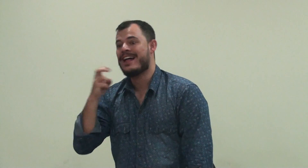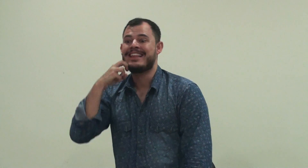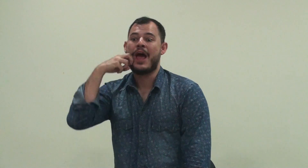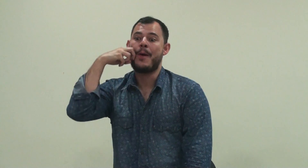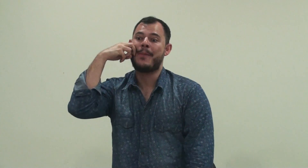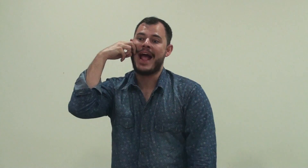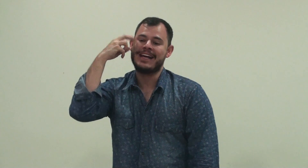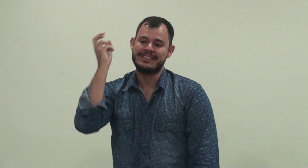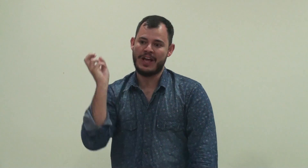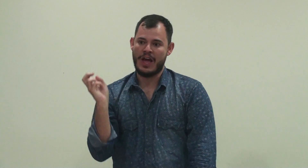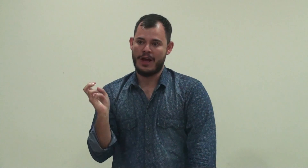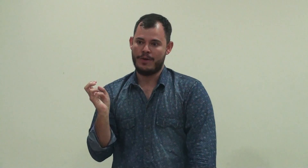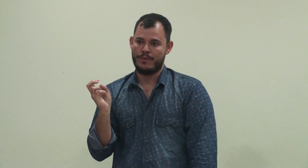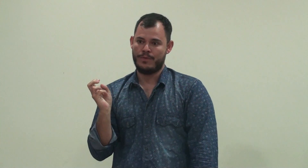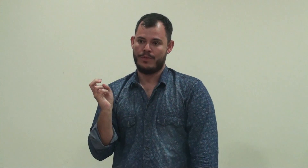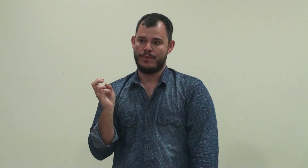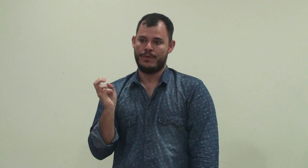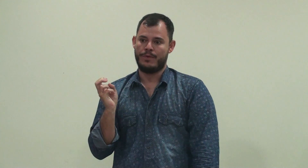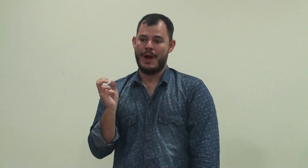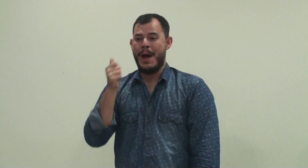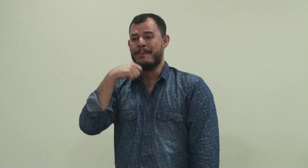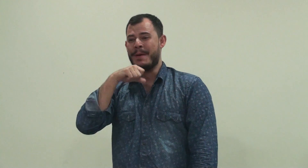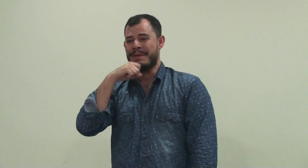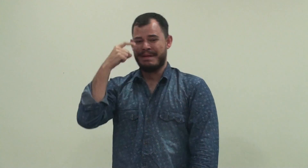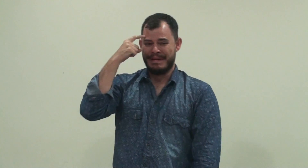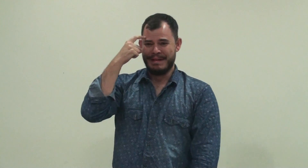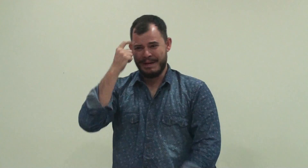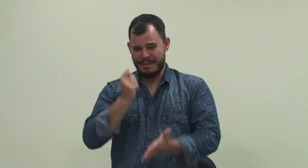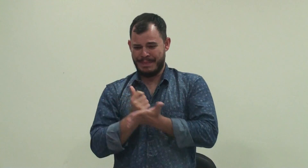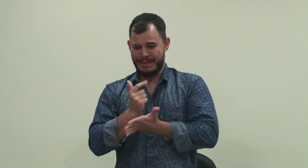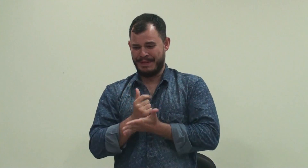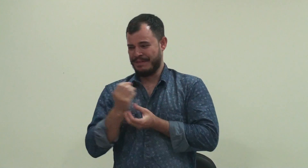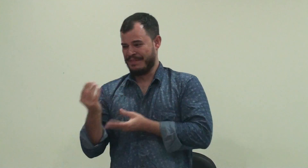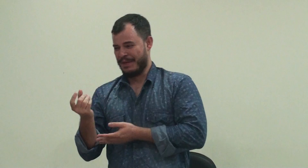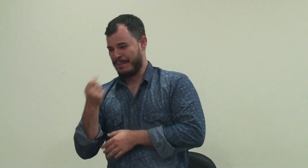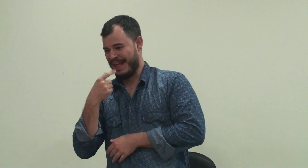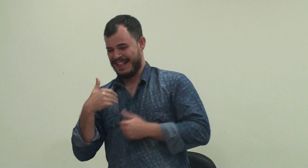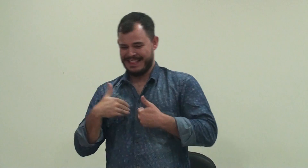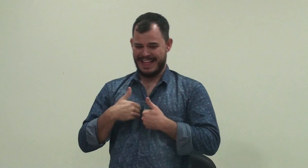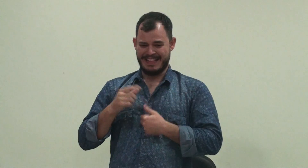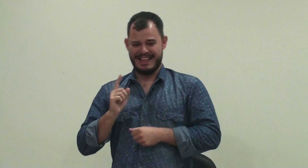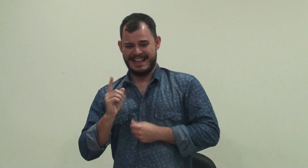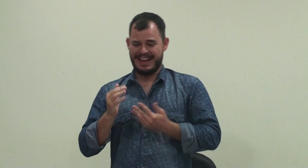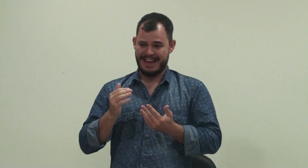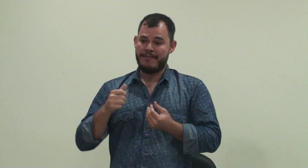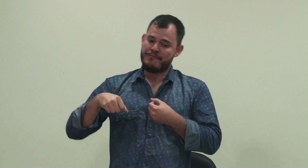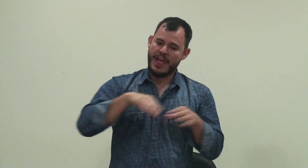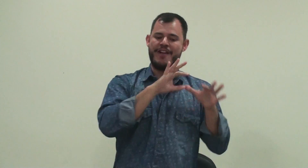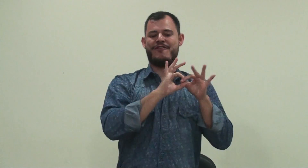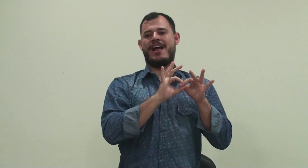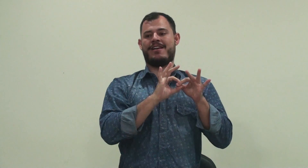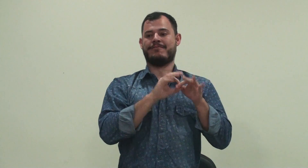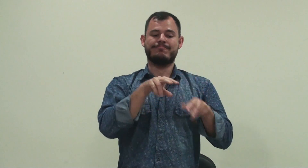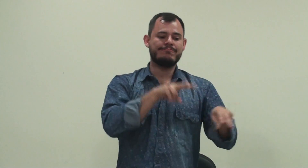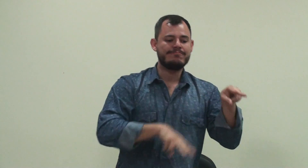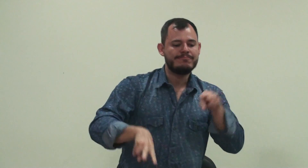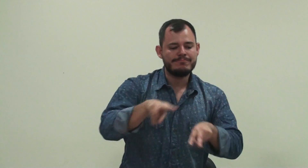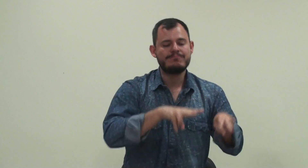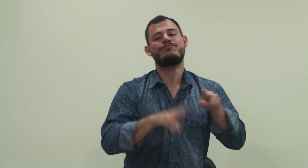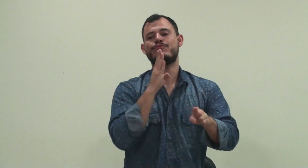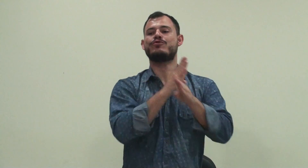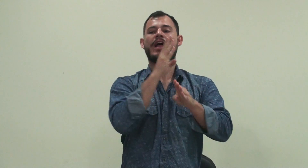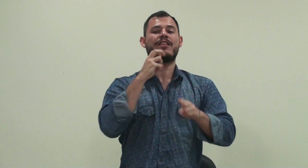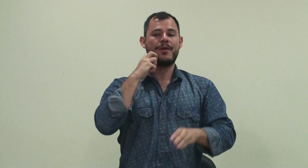verdade, ele era só uma pessoa tímida, envergonhada. E a mãe preocupada, querendo comprar já medicamentos,